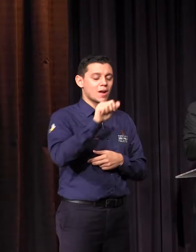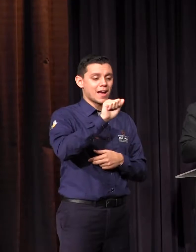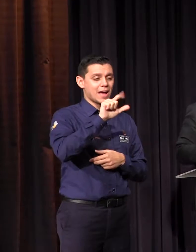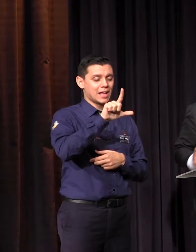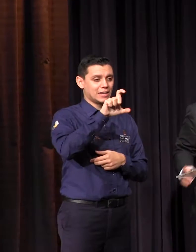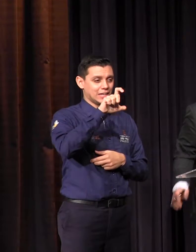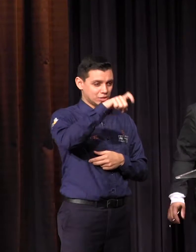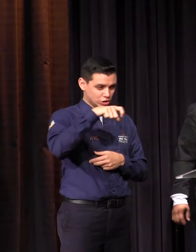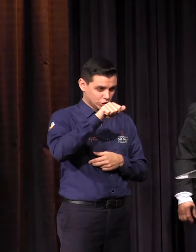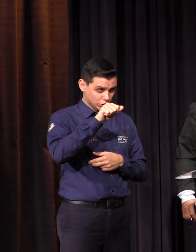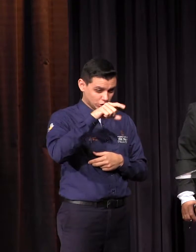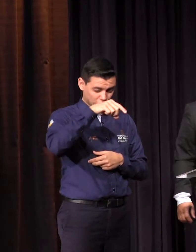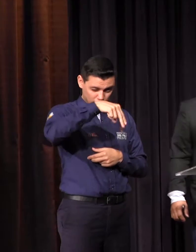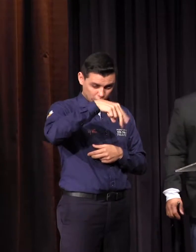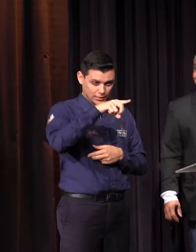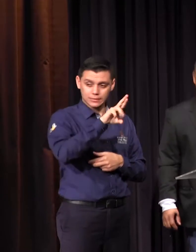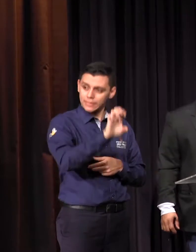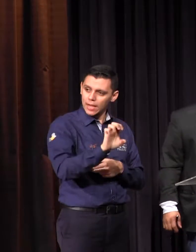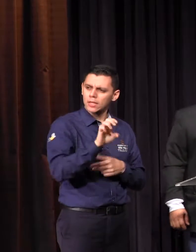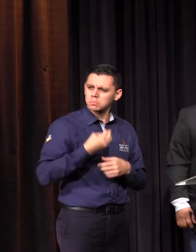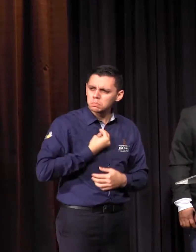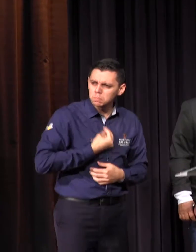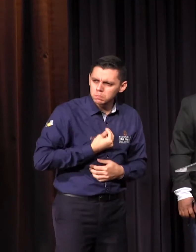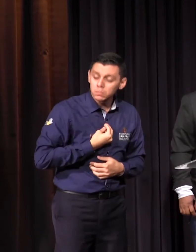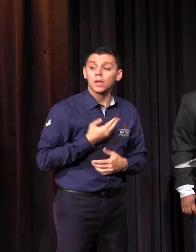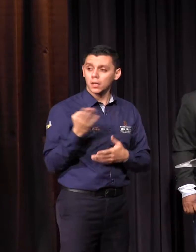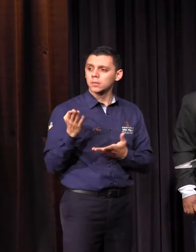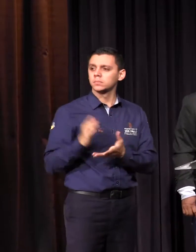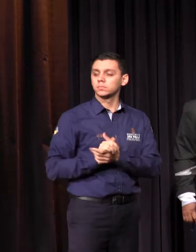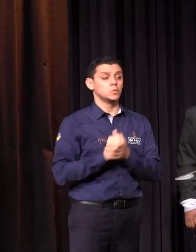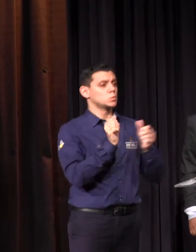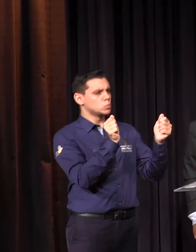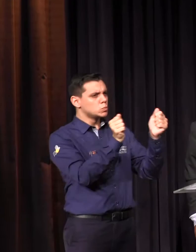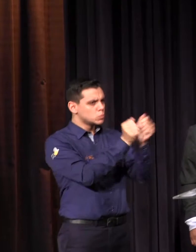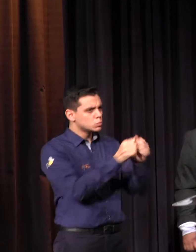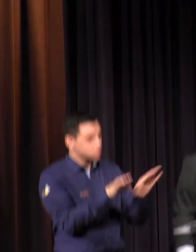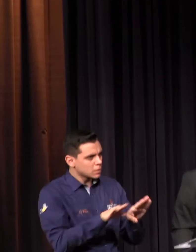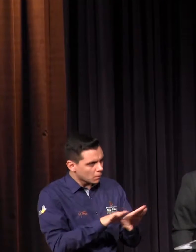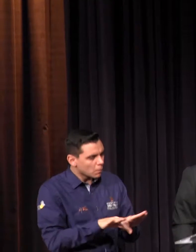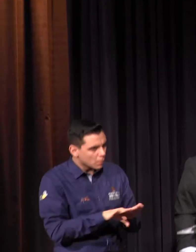está presente juntamente com ele